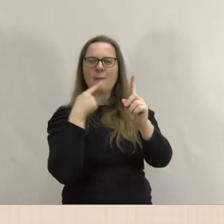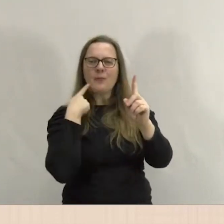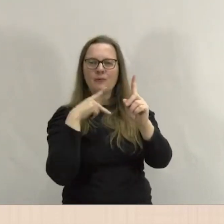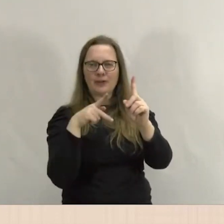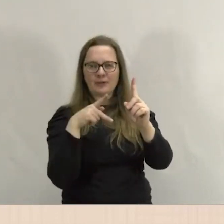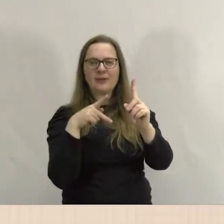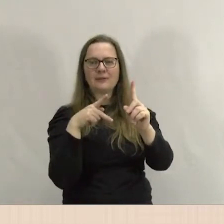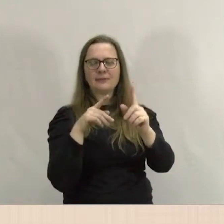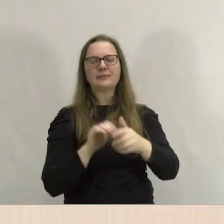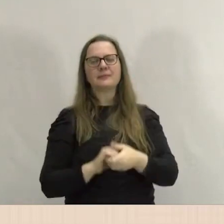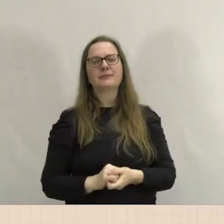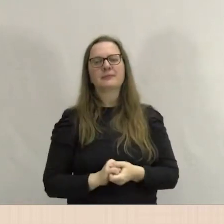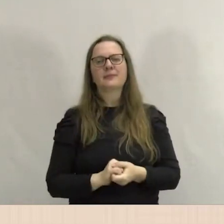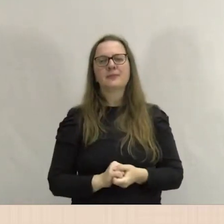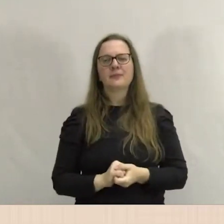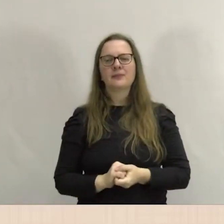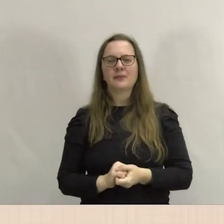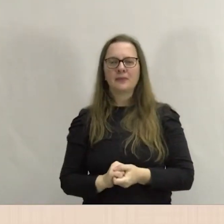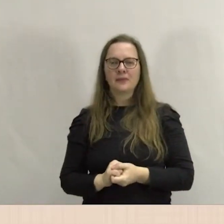homem.